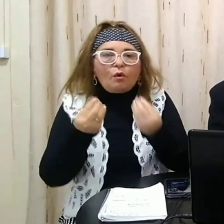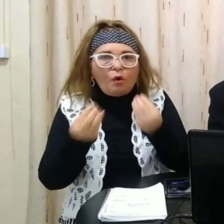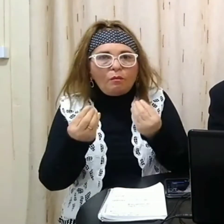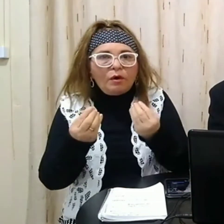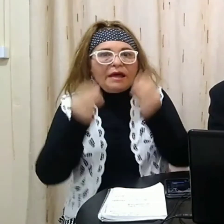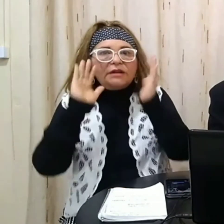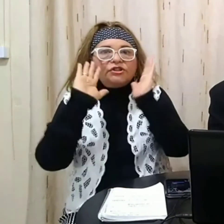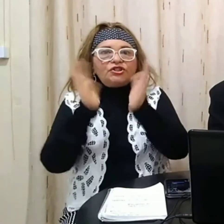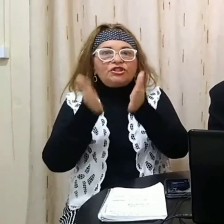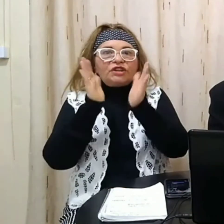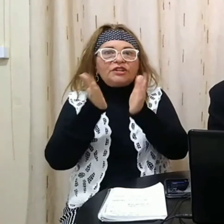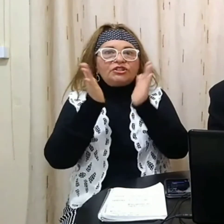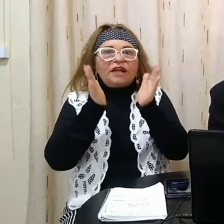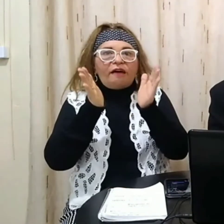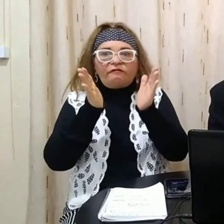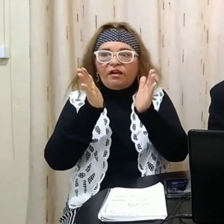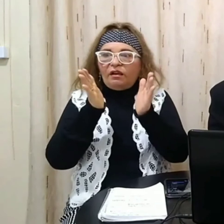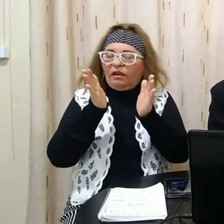já